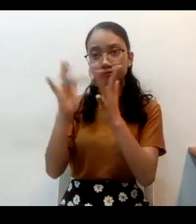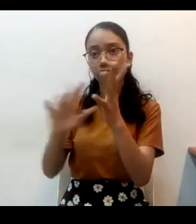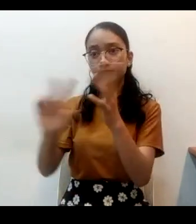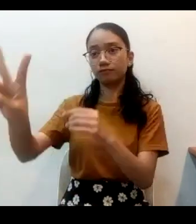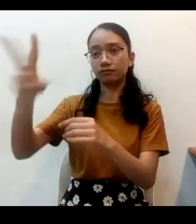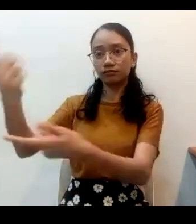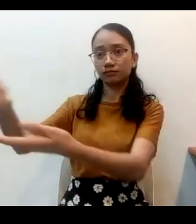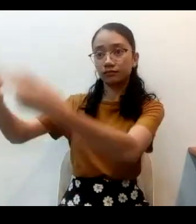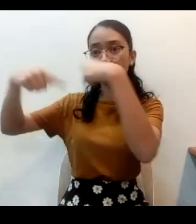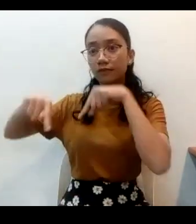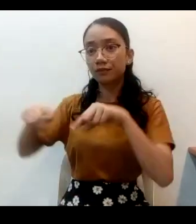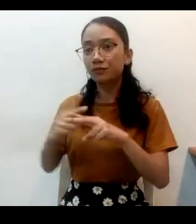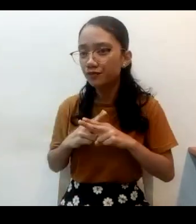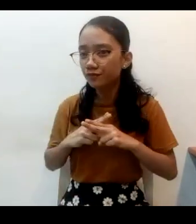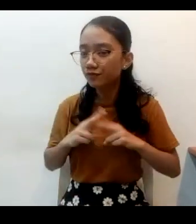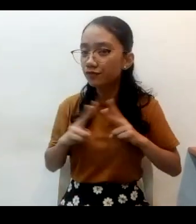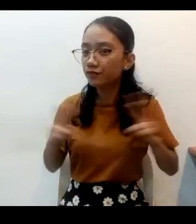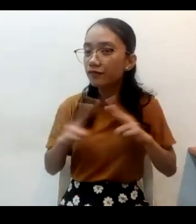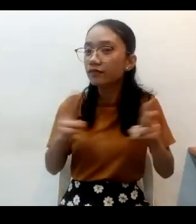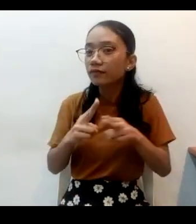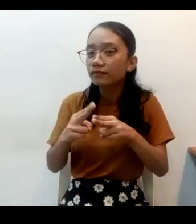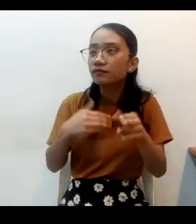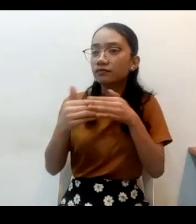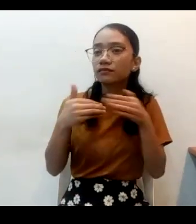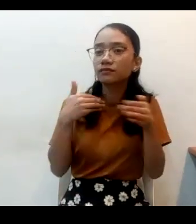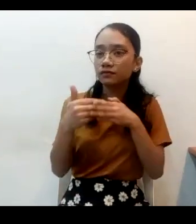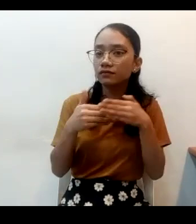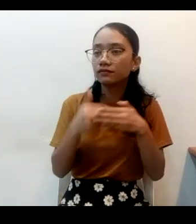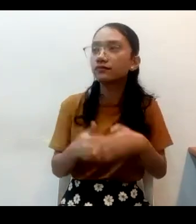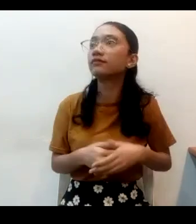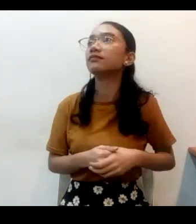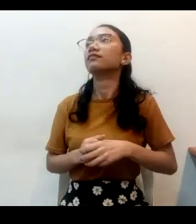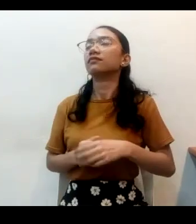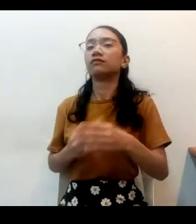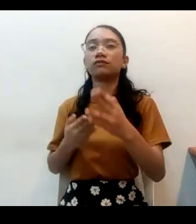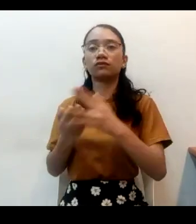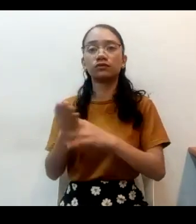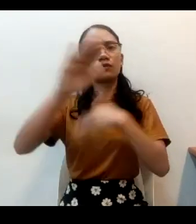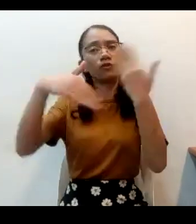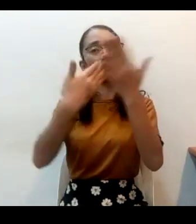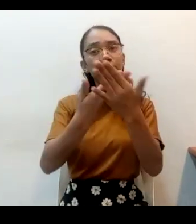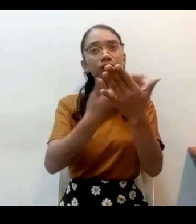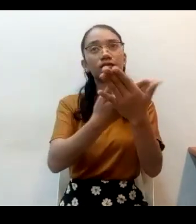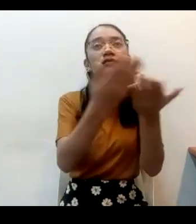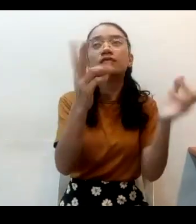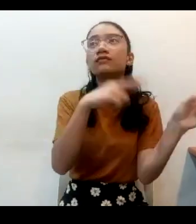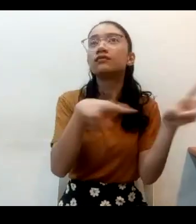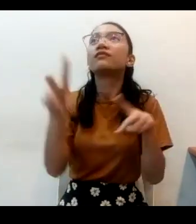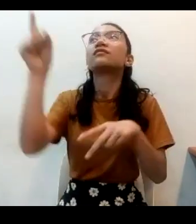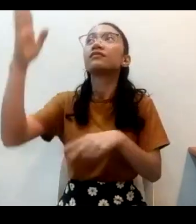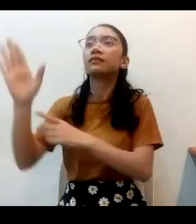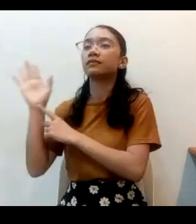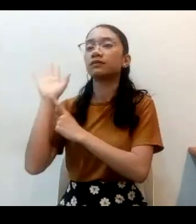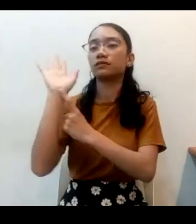katuparan na, malalaman natin na yung ikalawang pagbabalik muli ni Yesu Kristo ay malapit na. So through these all things, God show us the lesson. Kaya